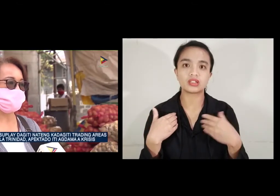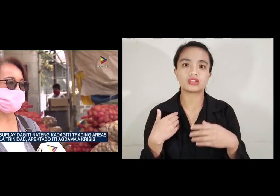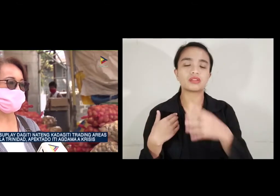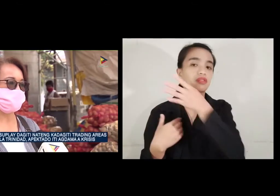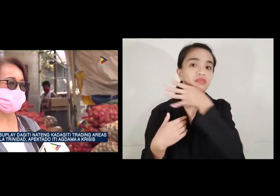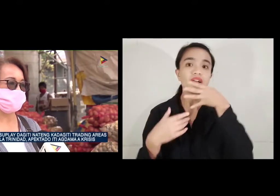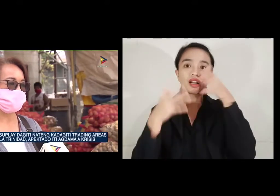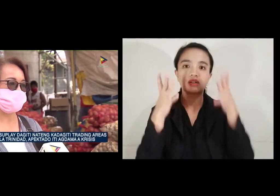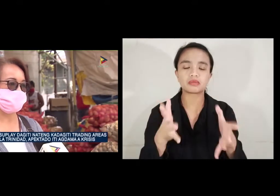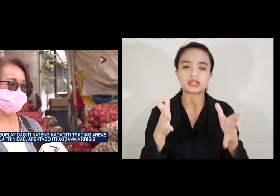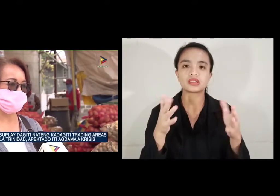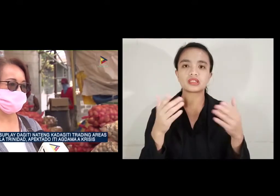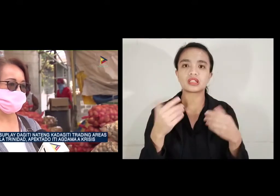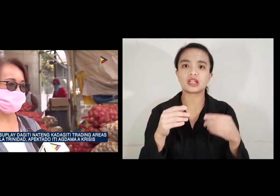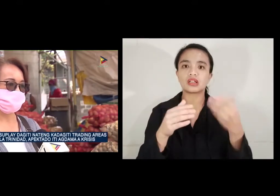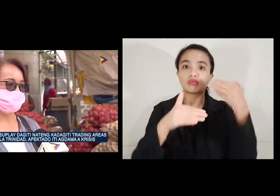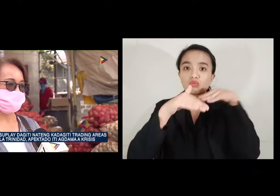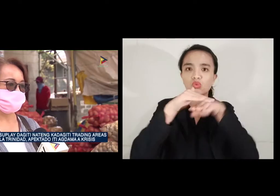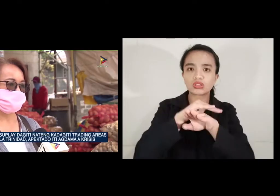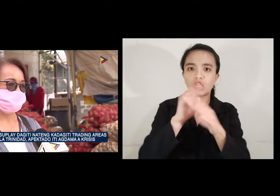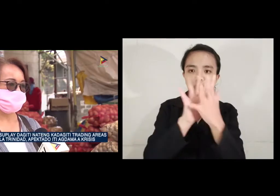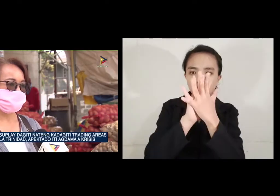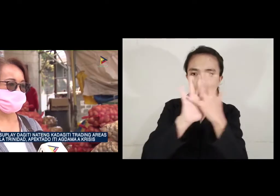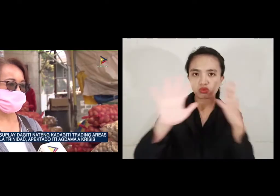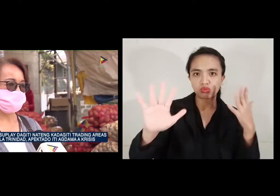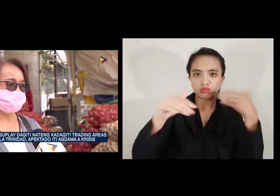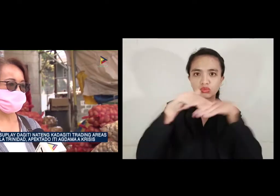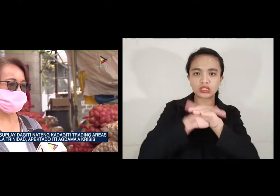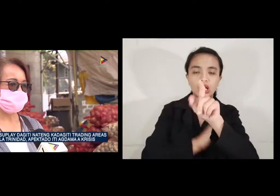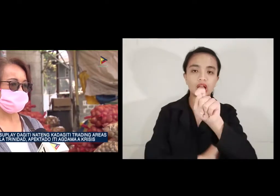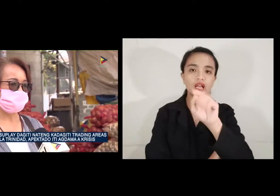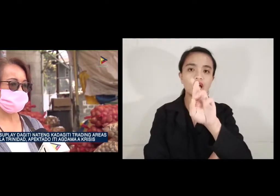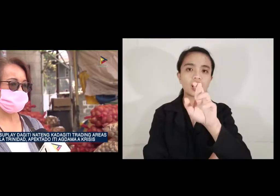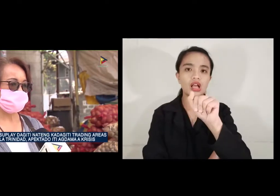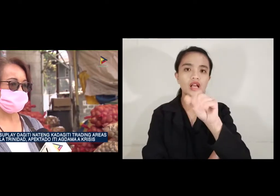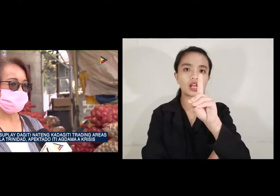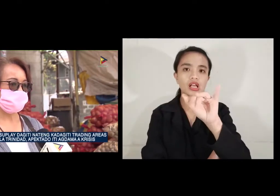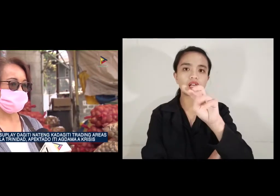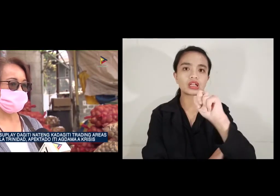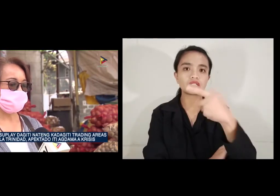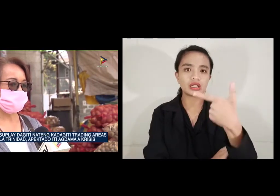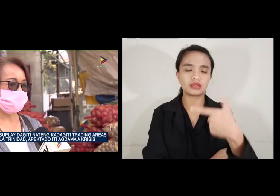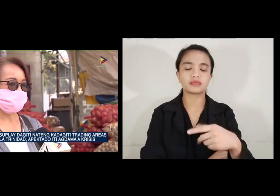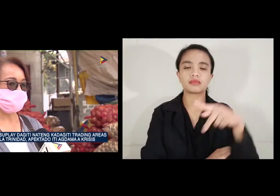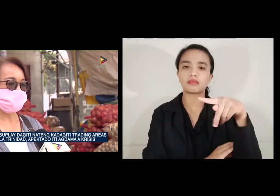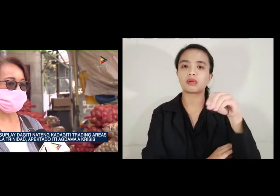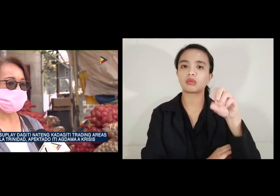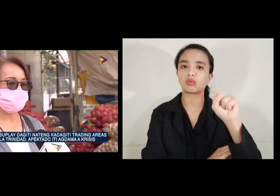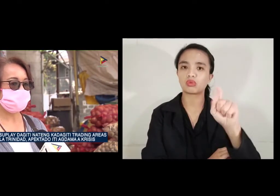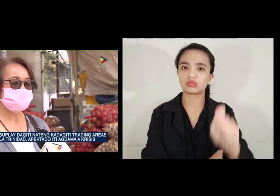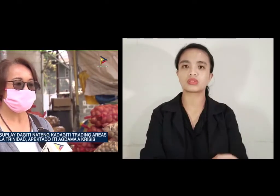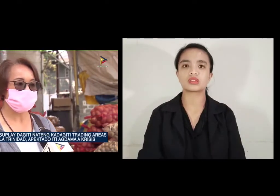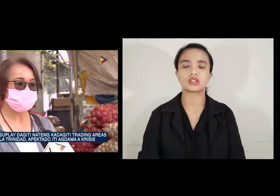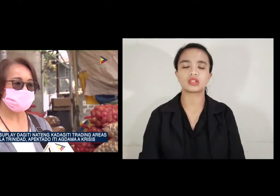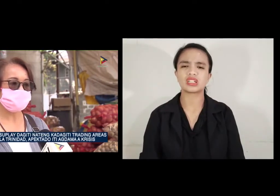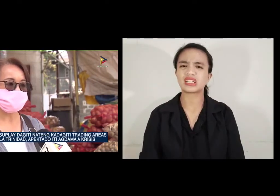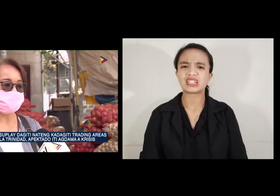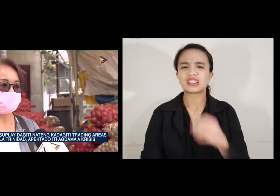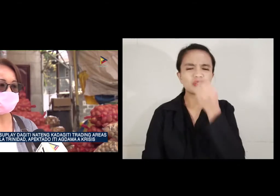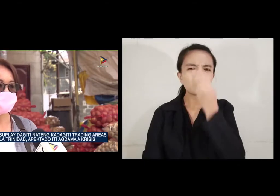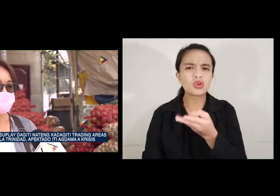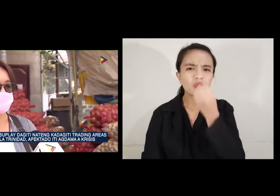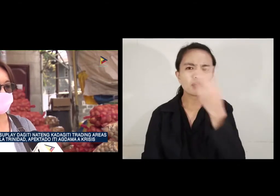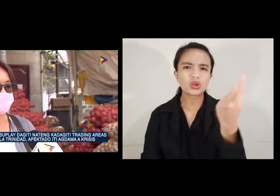center nga nakapila nga umunag trading post. Yung bumagsak ba kaduan or nanginalag hanmot unay